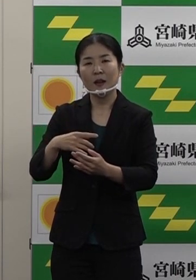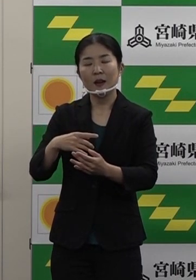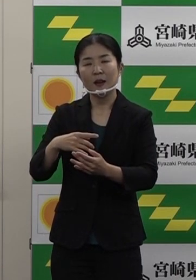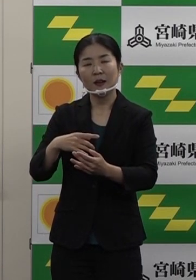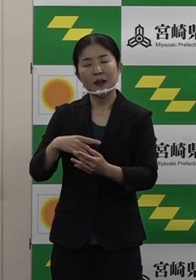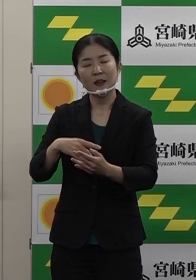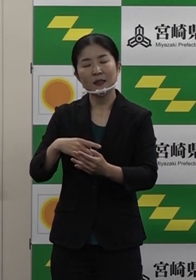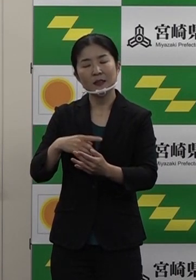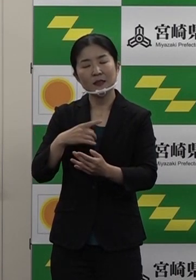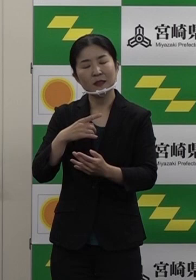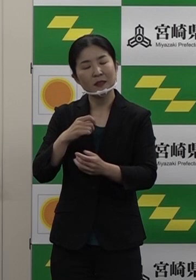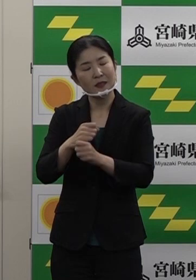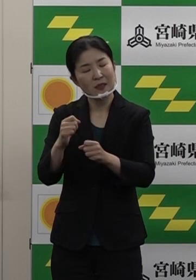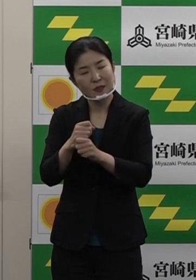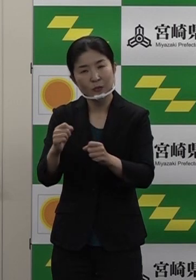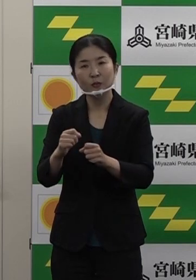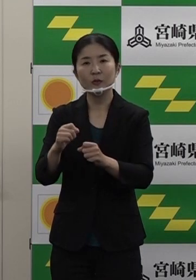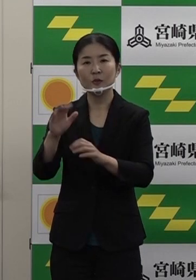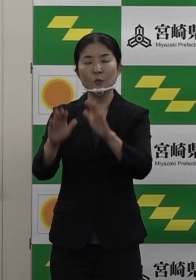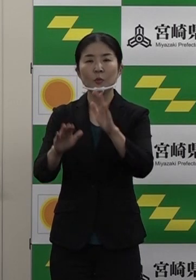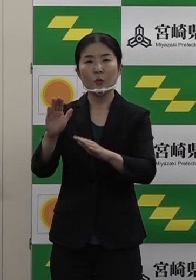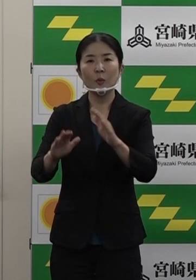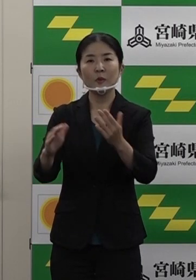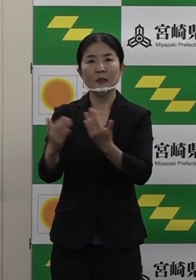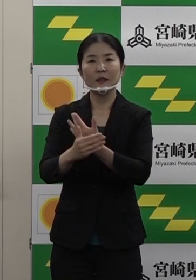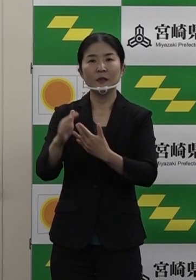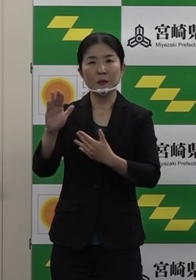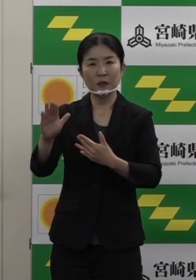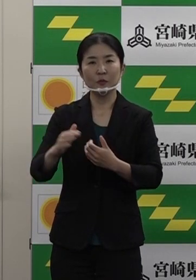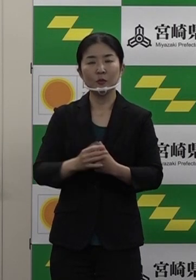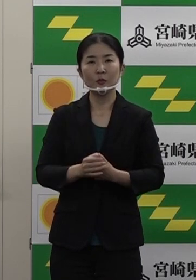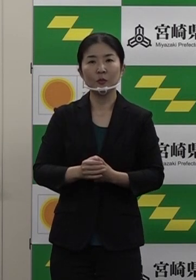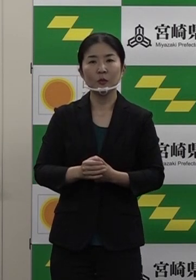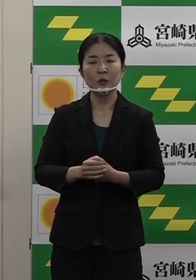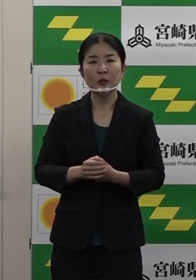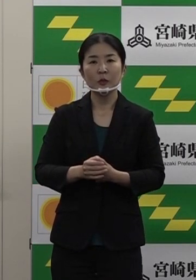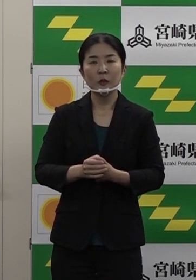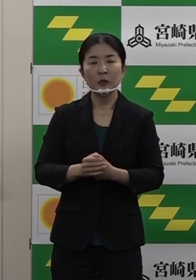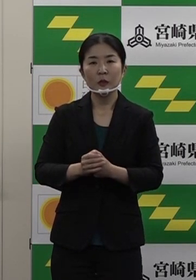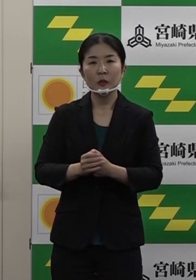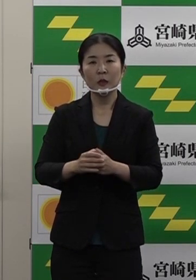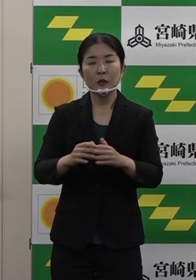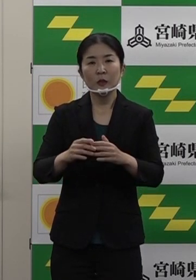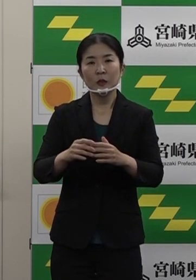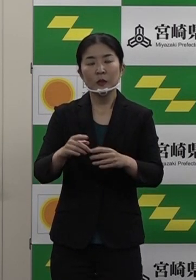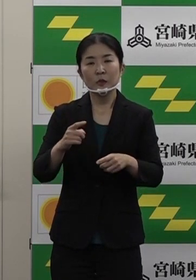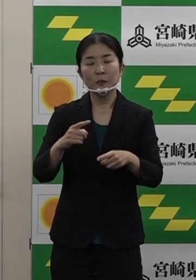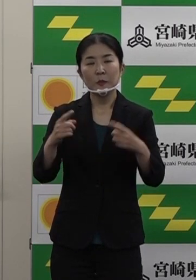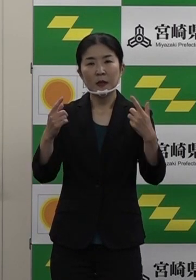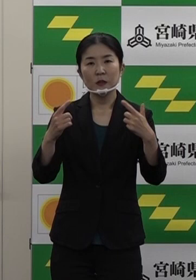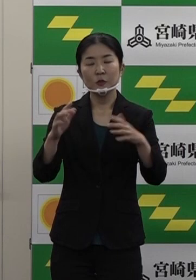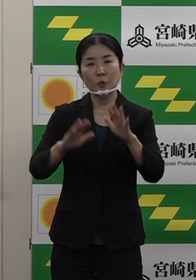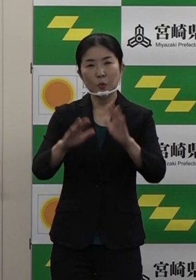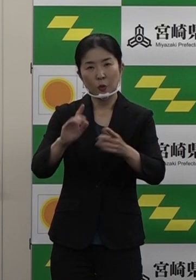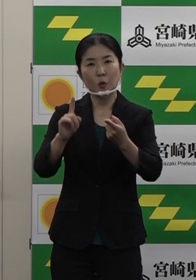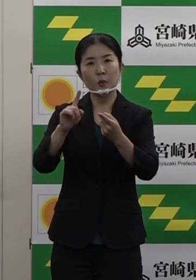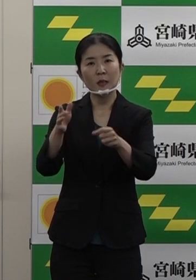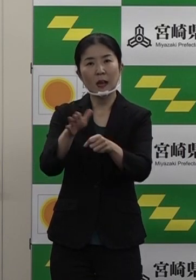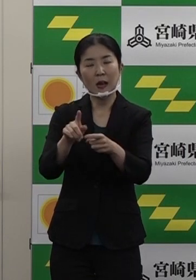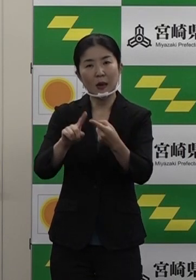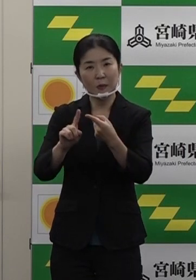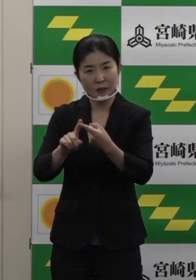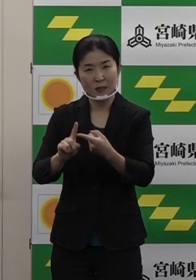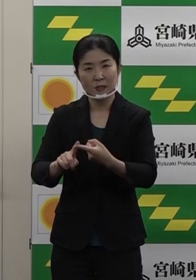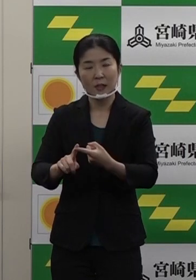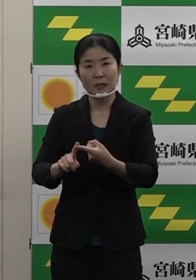ながら対策を打っていく、県下一律にではなしにですね、また随時状況を踏まえてやっていくということ